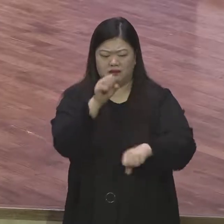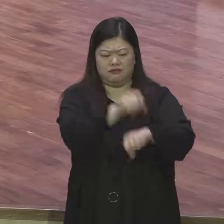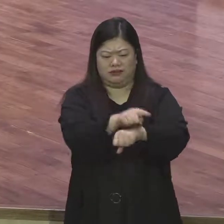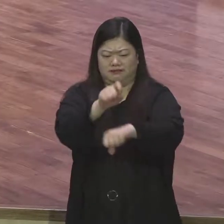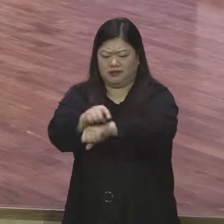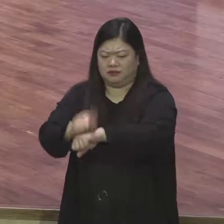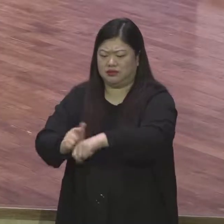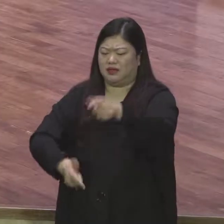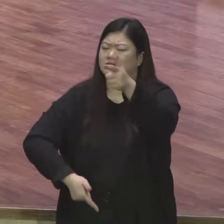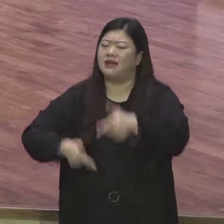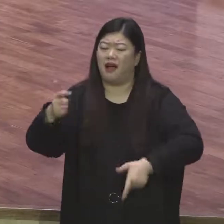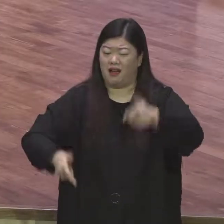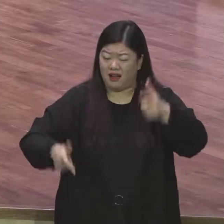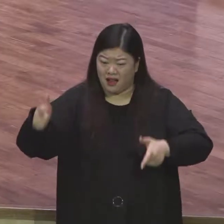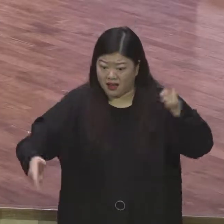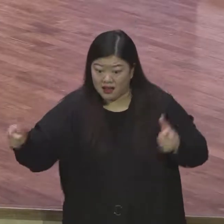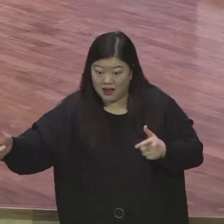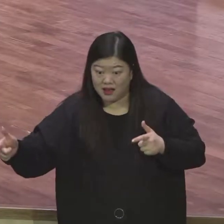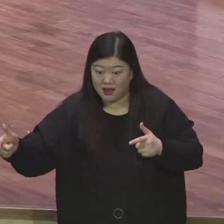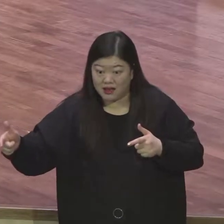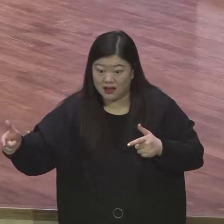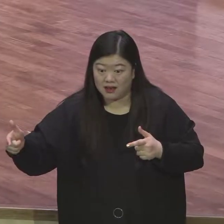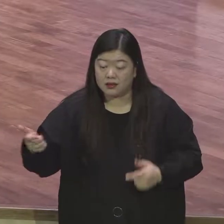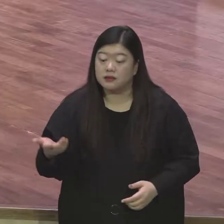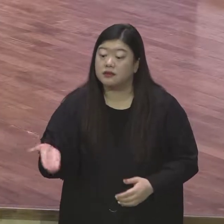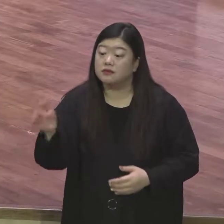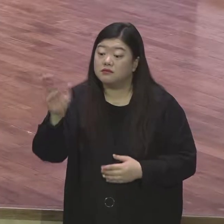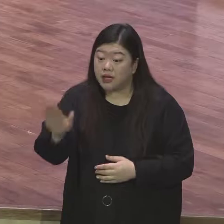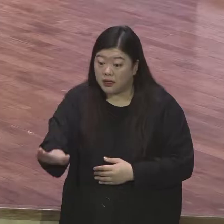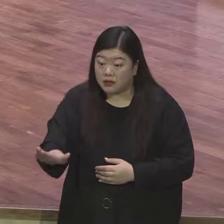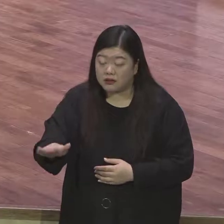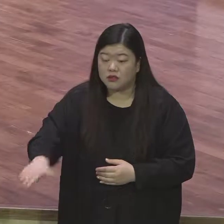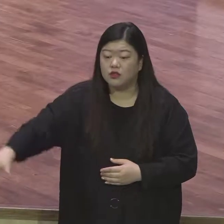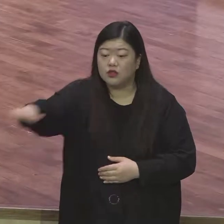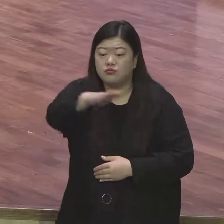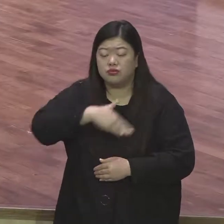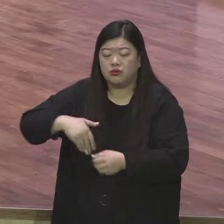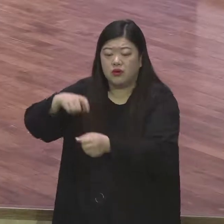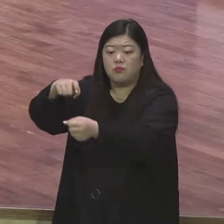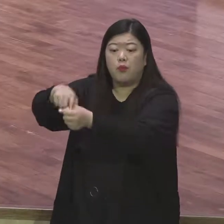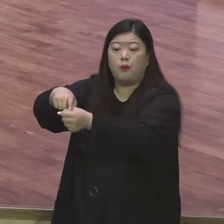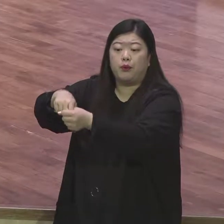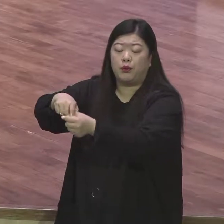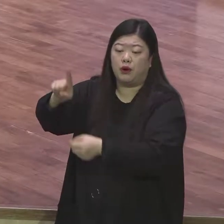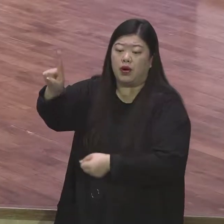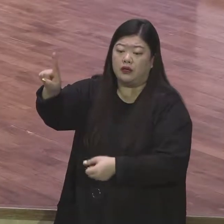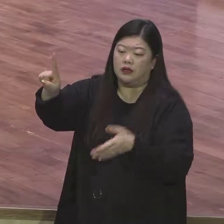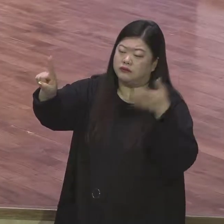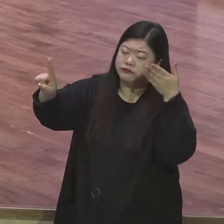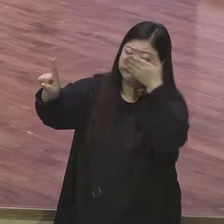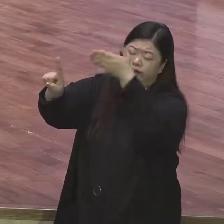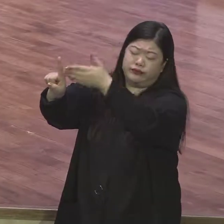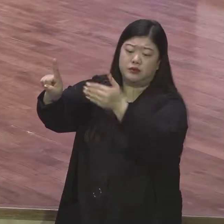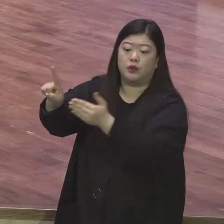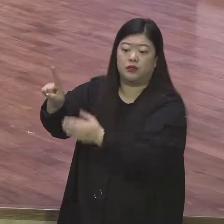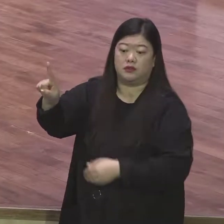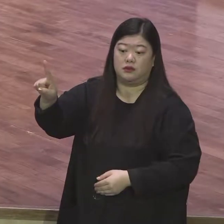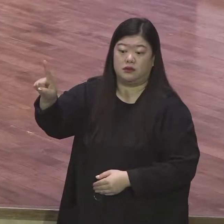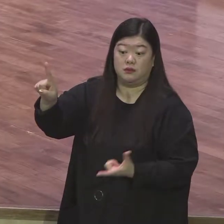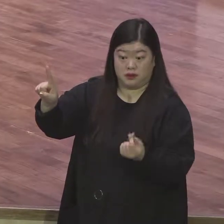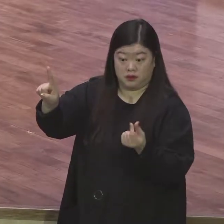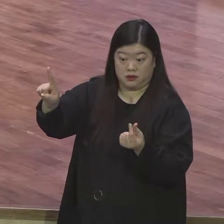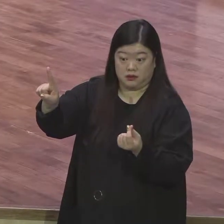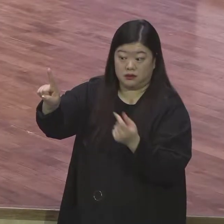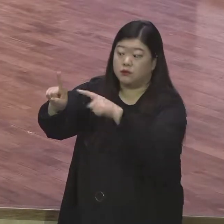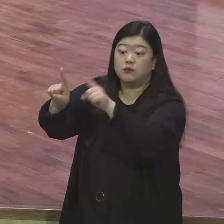맡겨진 직분 다 다르지만은 어느 한 분도 빠짐없이 복음 운동에 꼭